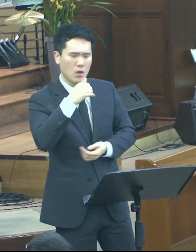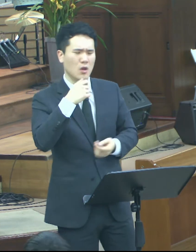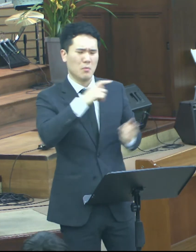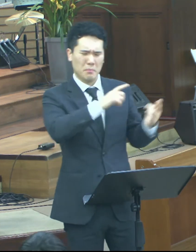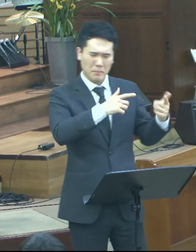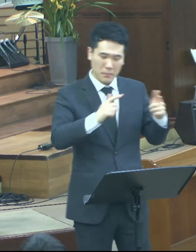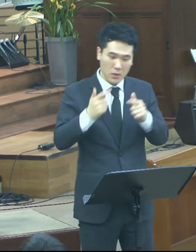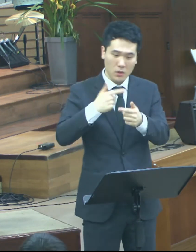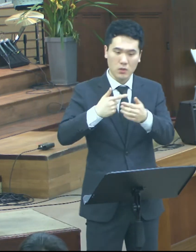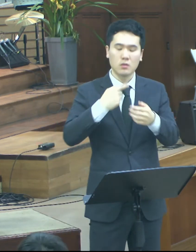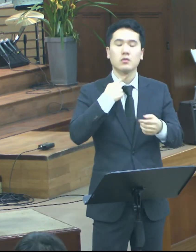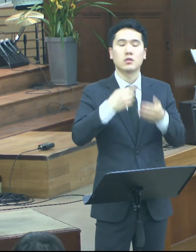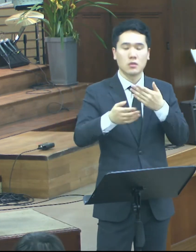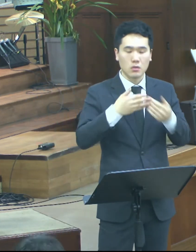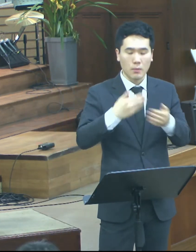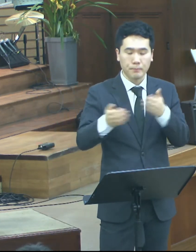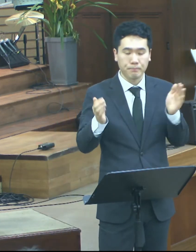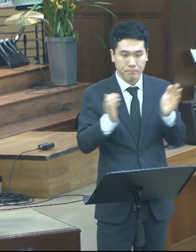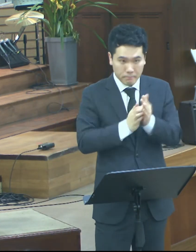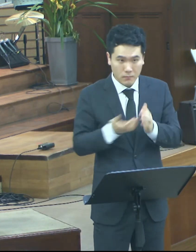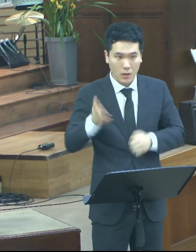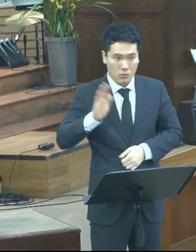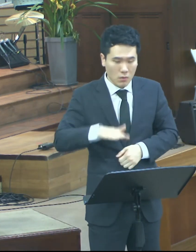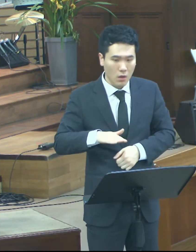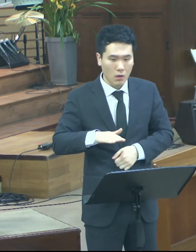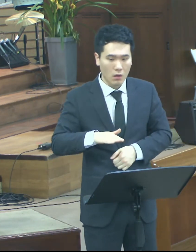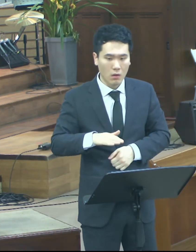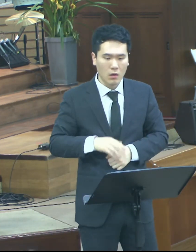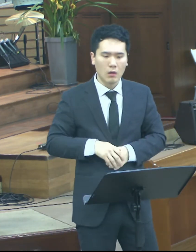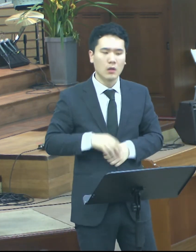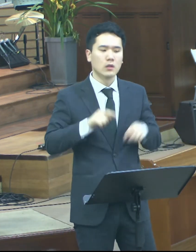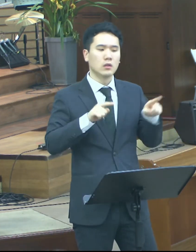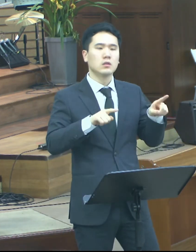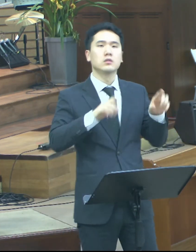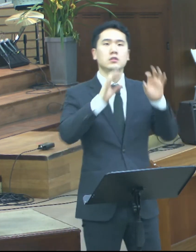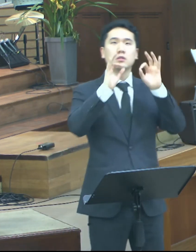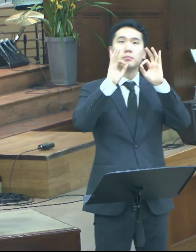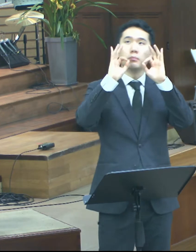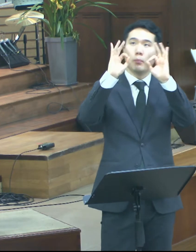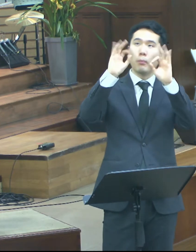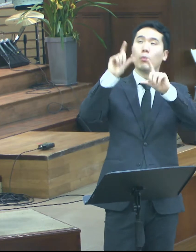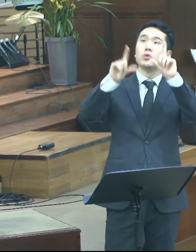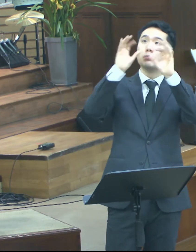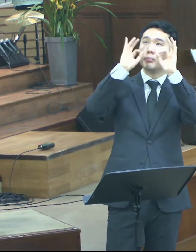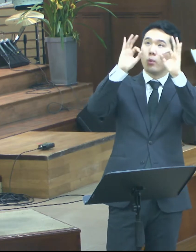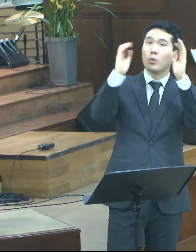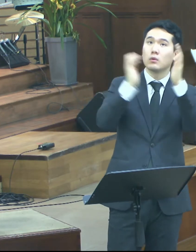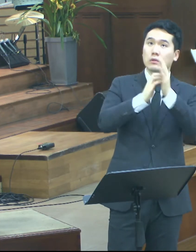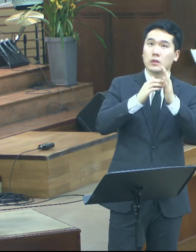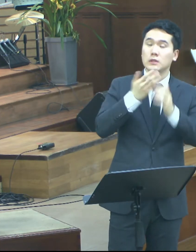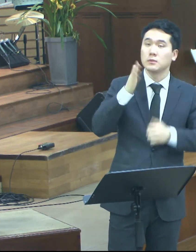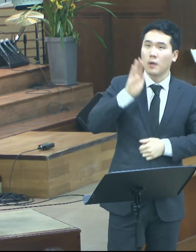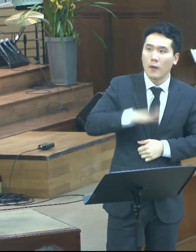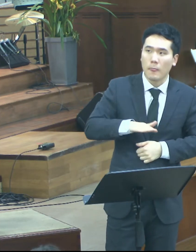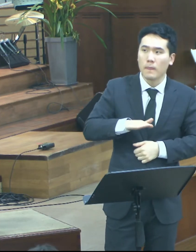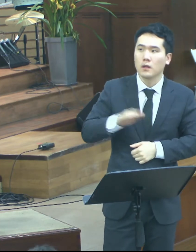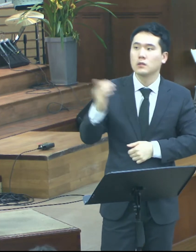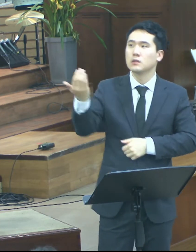왜냐하면 그런 현상만 봤지 그 뒤에 계신 하나님에 대한 지식이 없는 거예요. 하나님을 모르는 거예요. 이것이